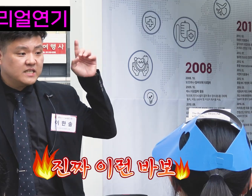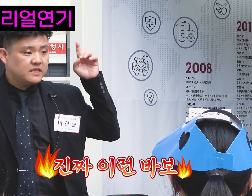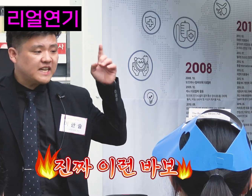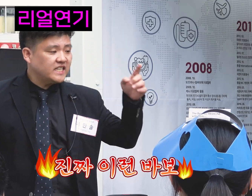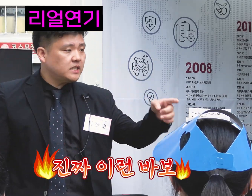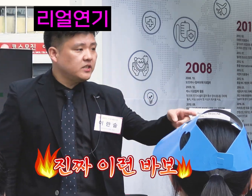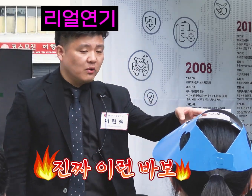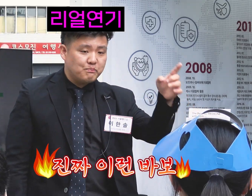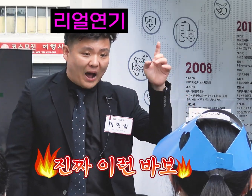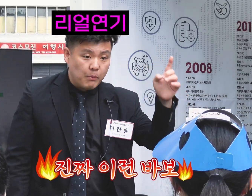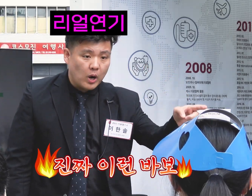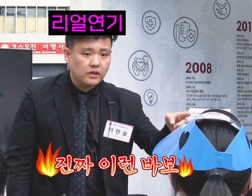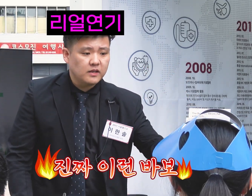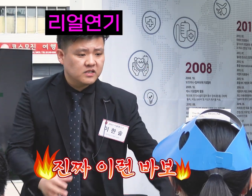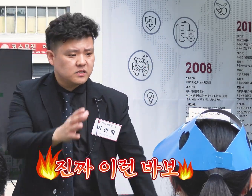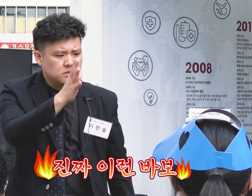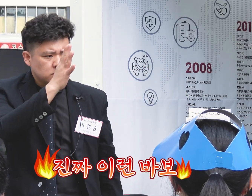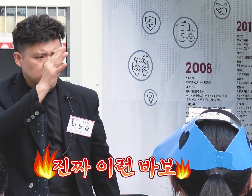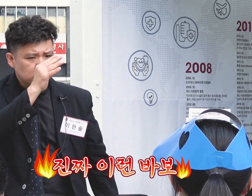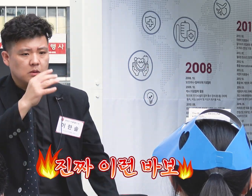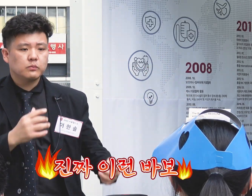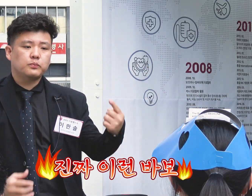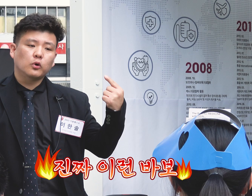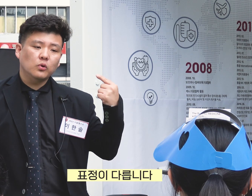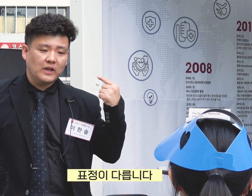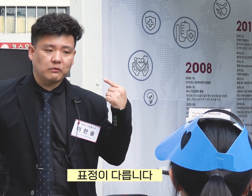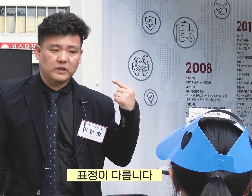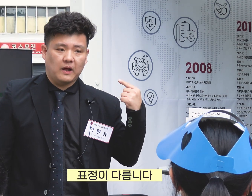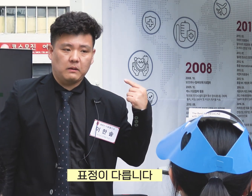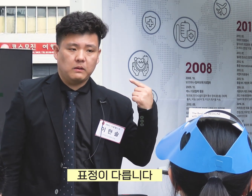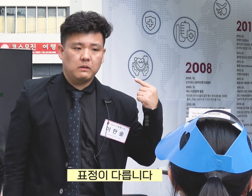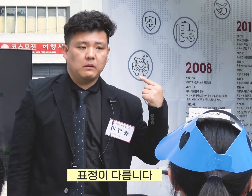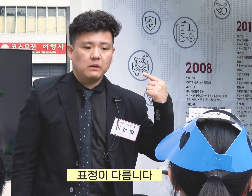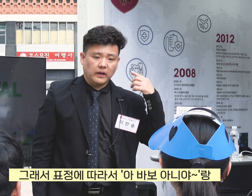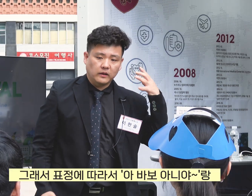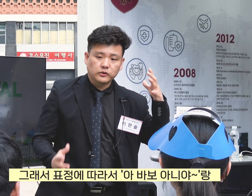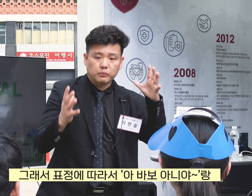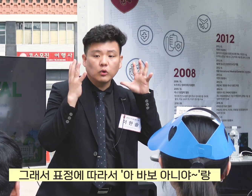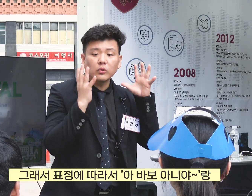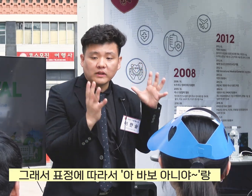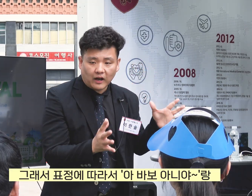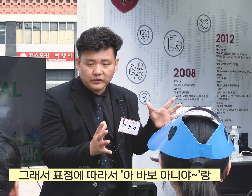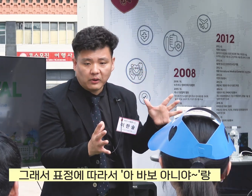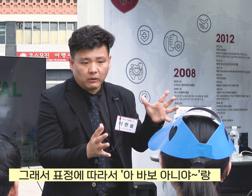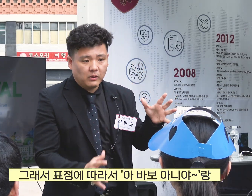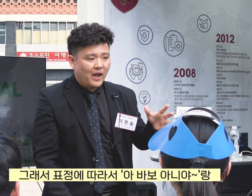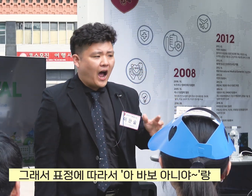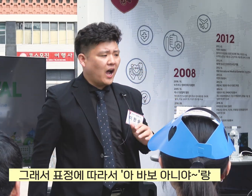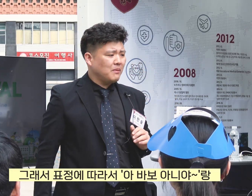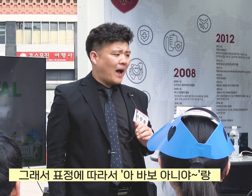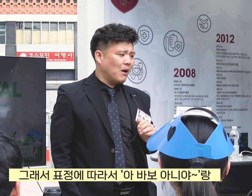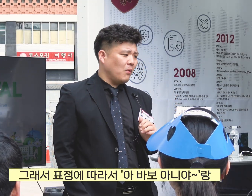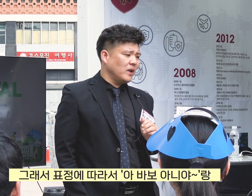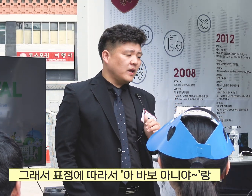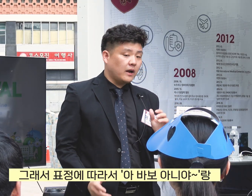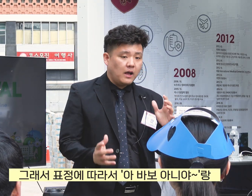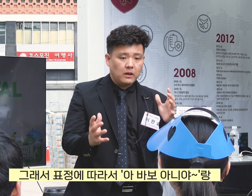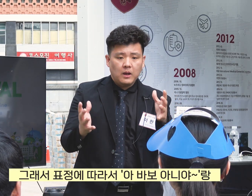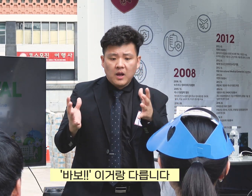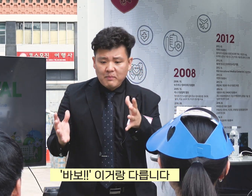진짜 이런 바보 할 때는 표정이 다릅니다. 예, 그래서 표정에 따라서 아이 바보 아니야랑